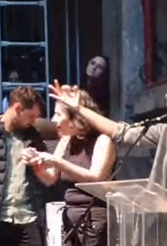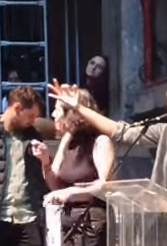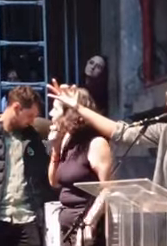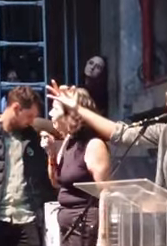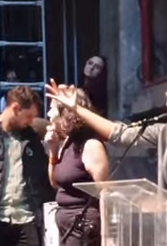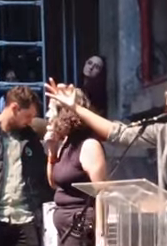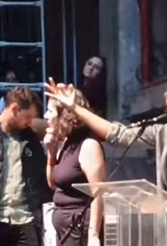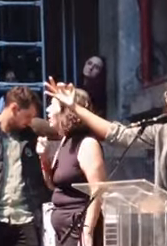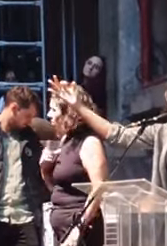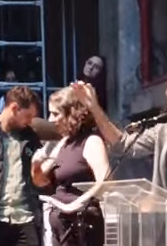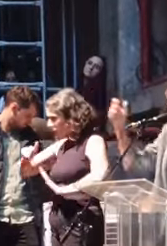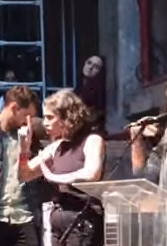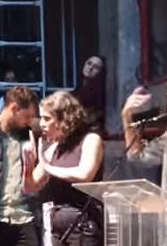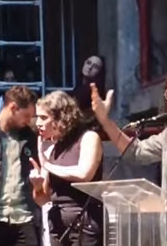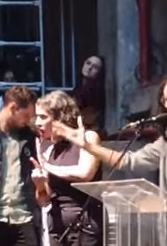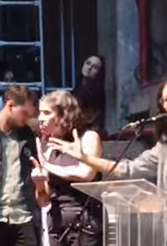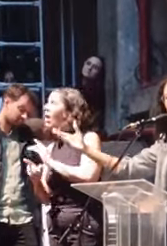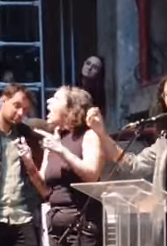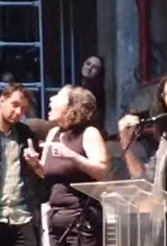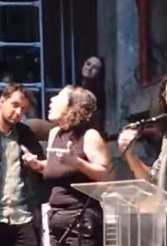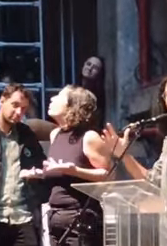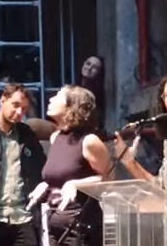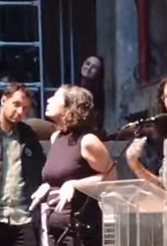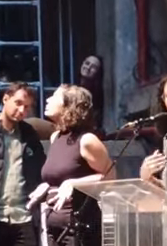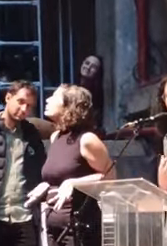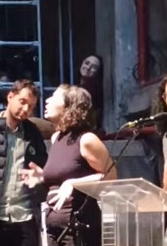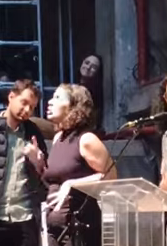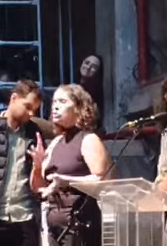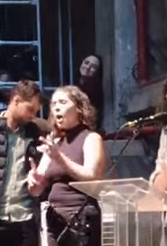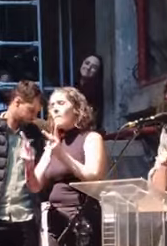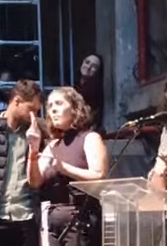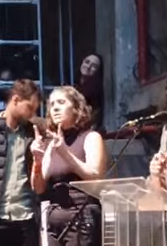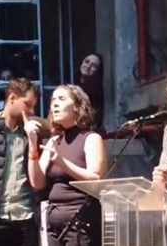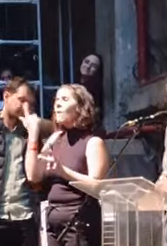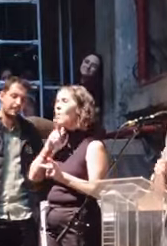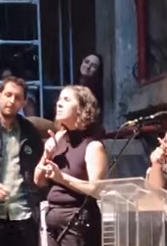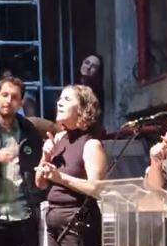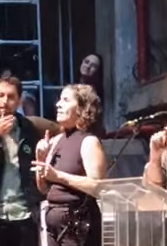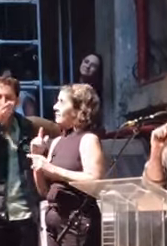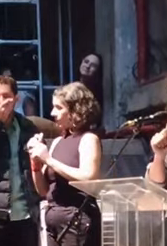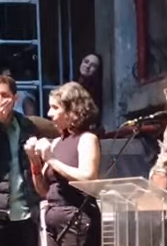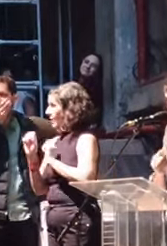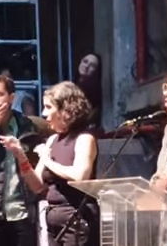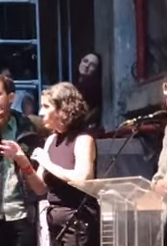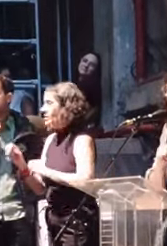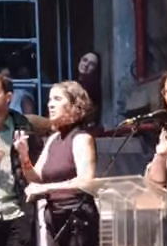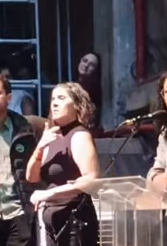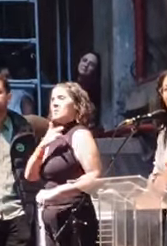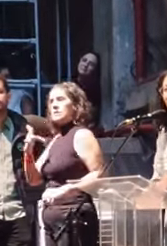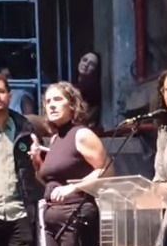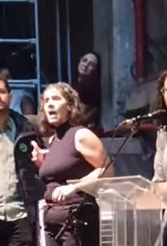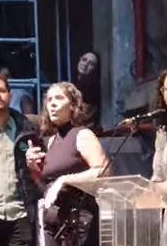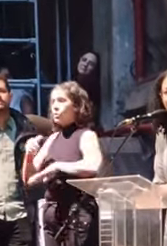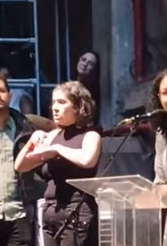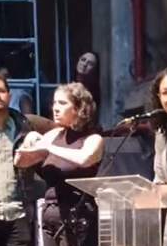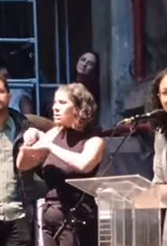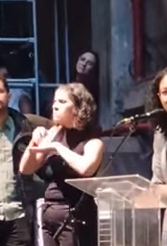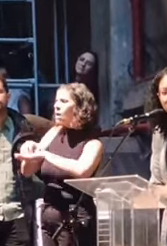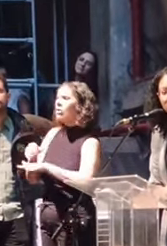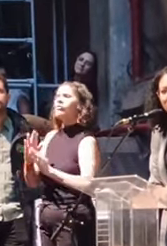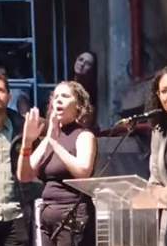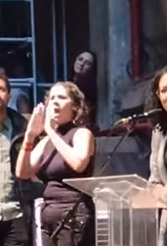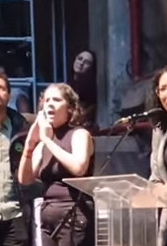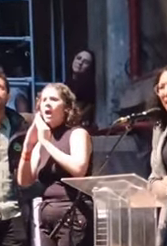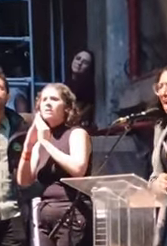um Estado de Direito onde a população vai usufruir educação, saúde, transporte,